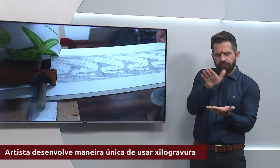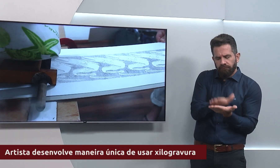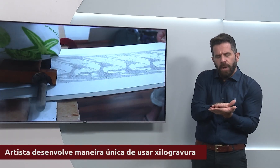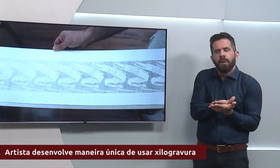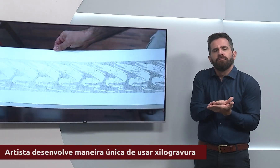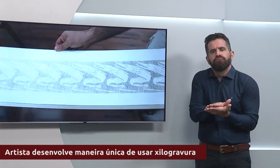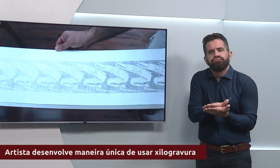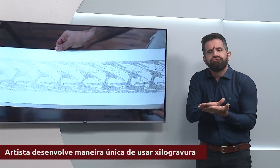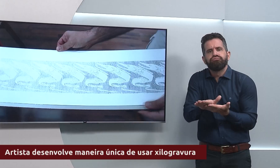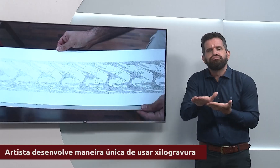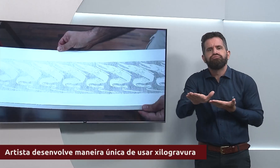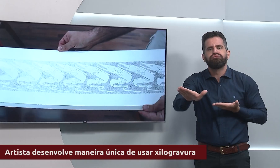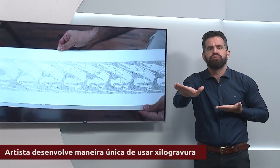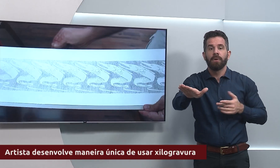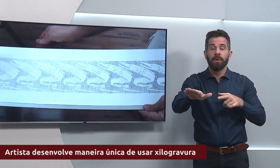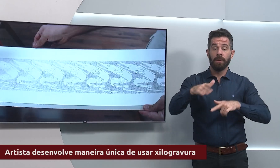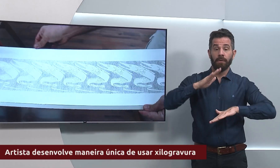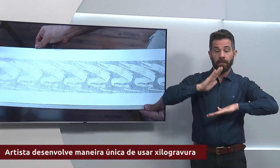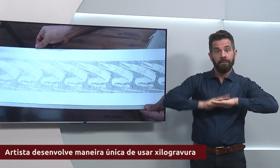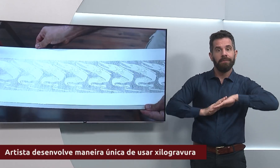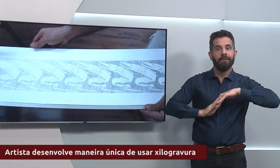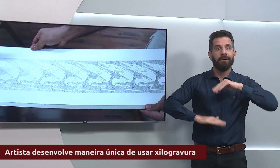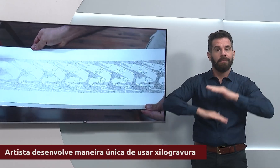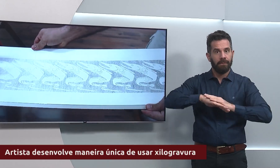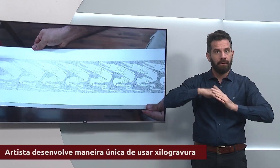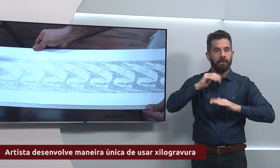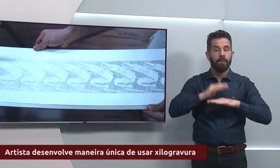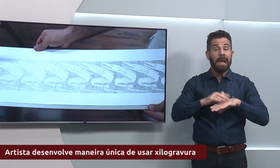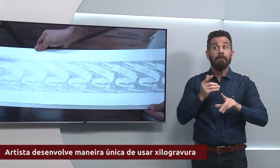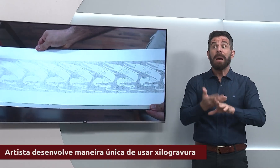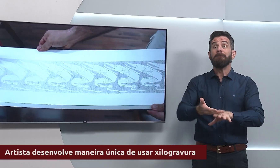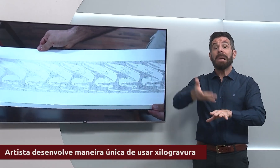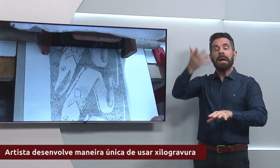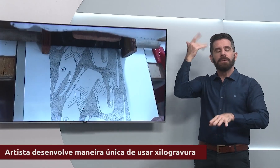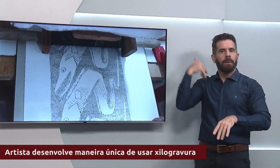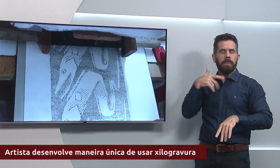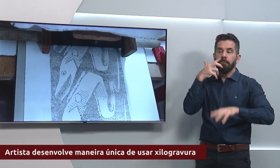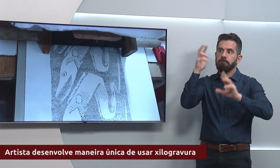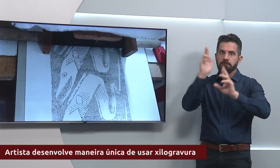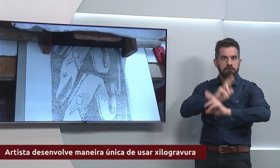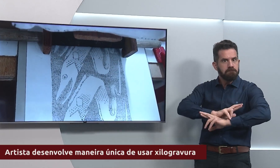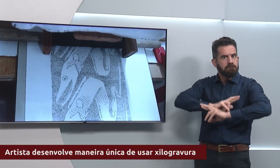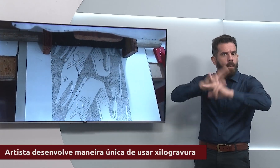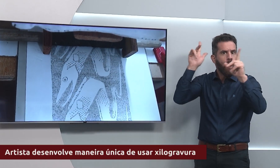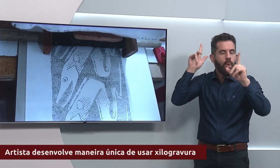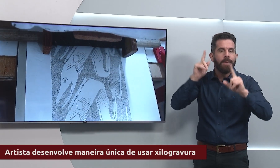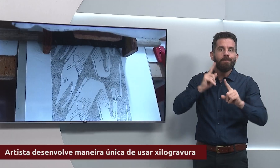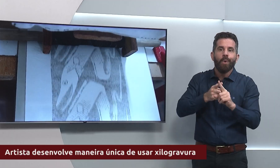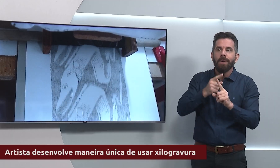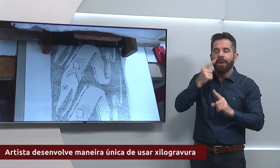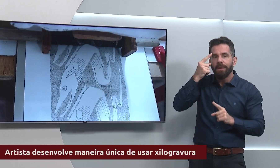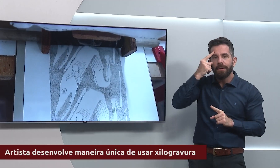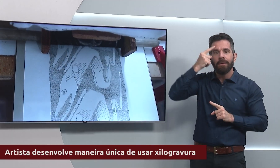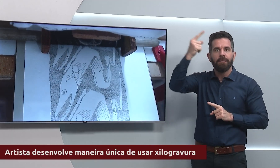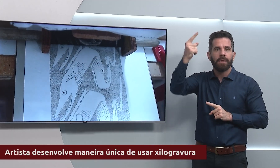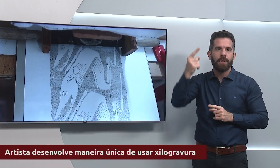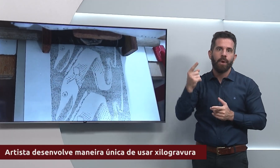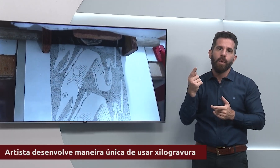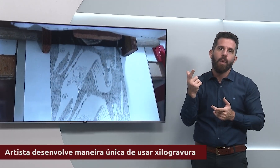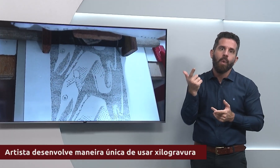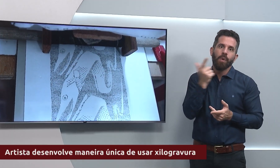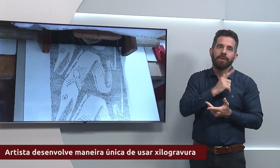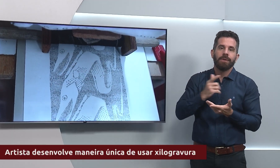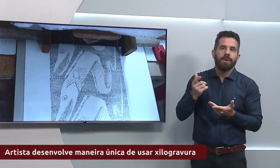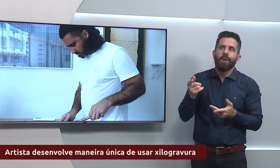artesanal, mas no passado foi uma revolução tecnológica associada à invenção da imprensa